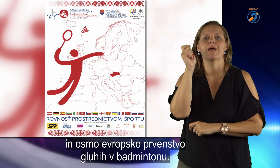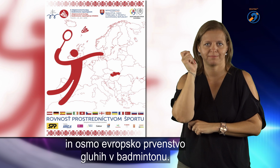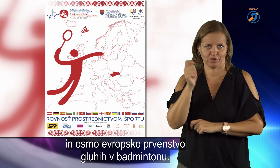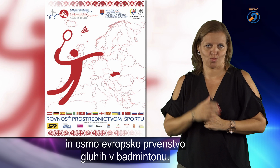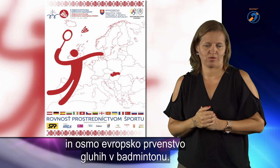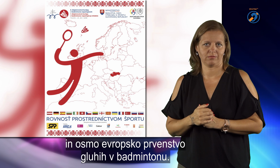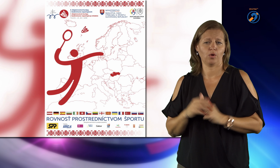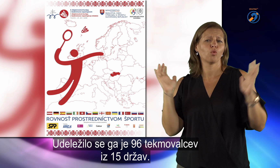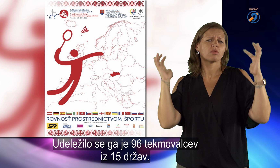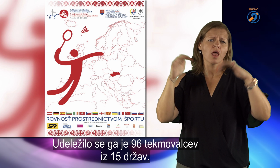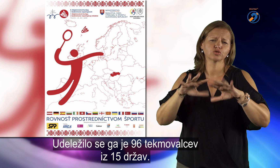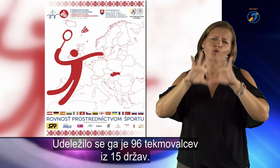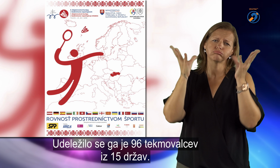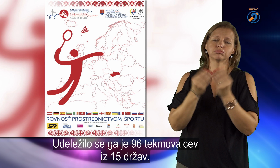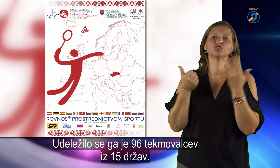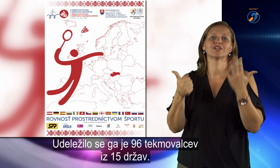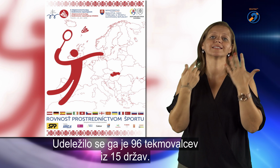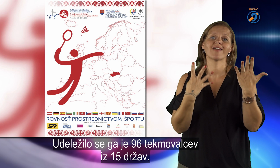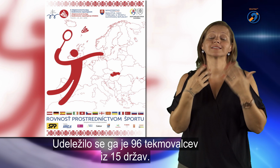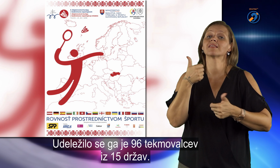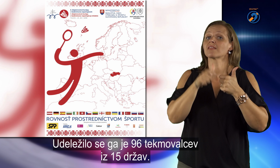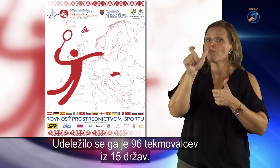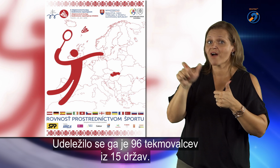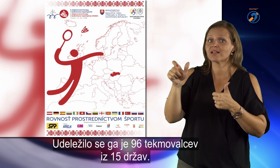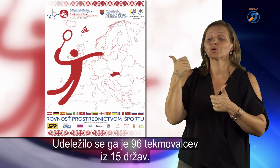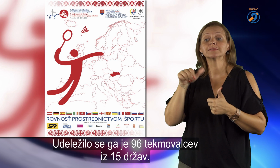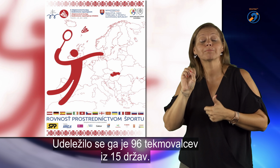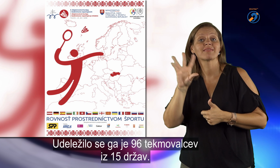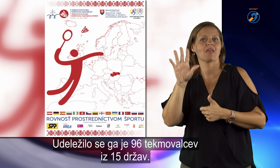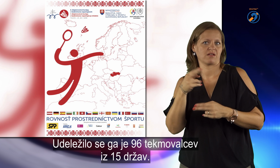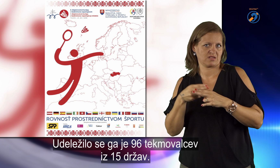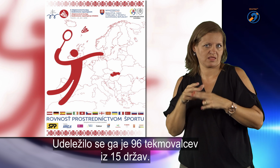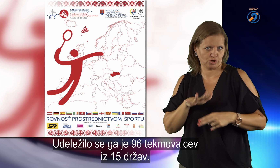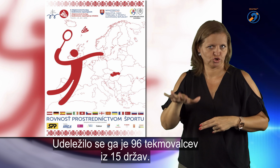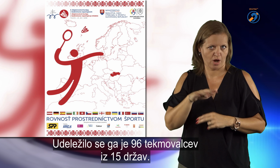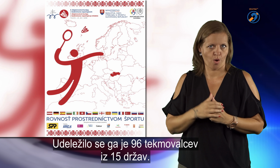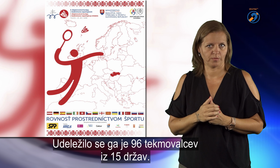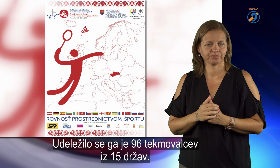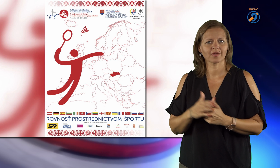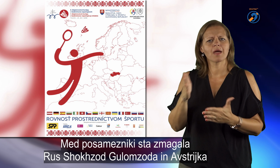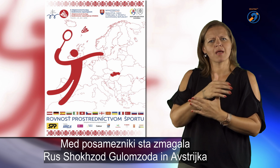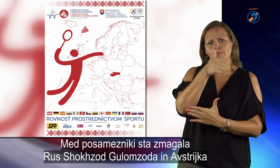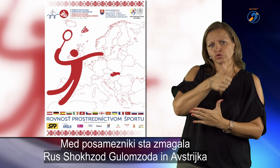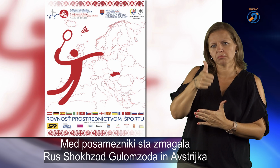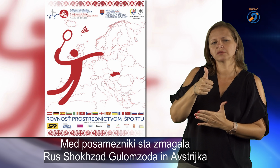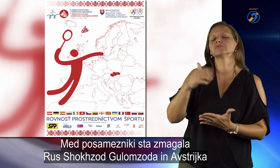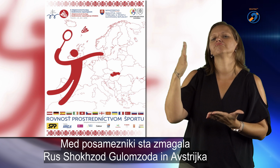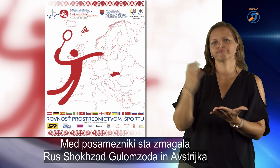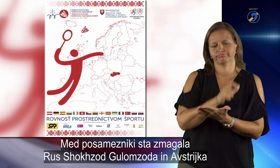badmintonu. Udeležilo se ga je 96 tekmovalcev iz 15 držav. Med posamezniki sta zmagala